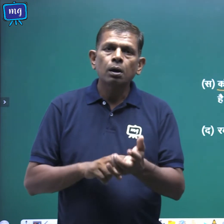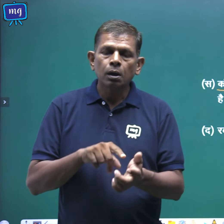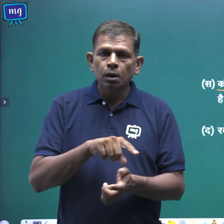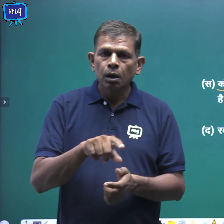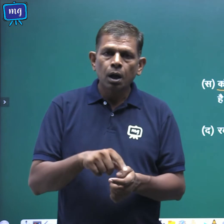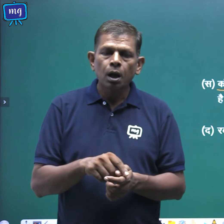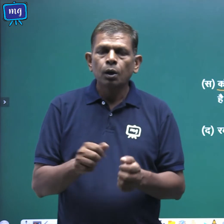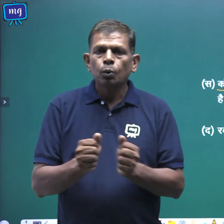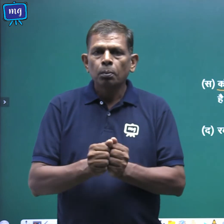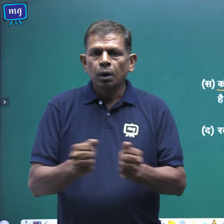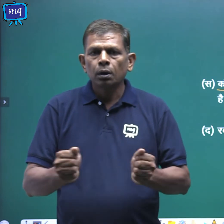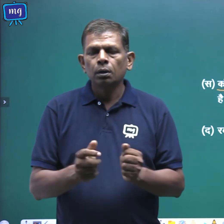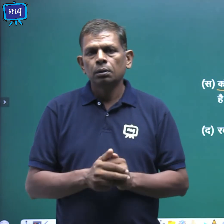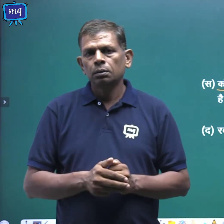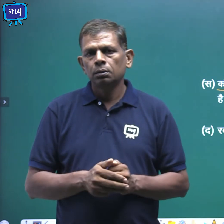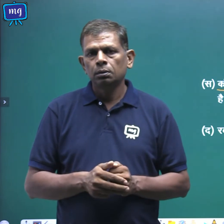चुंबक का